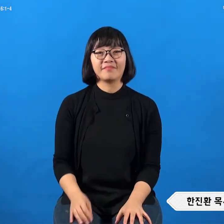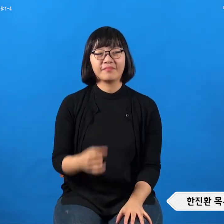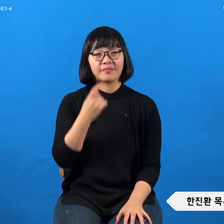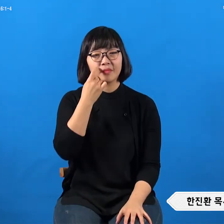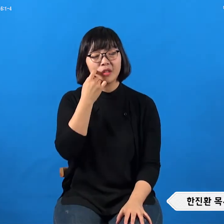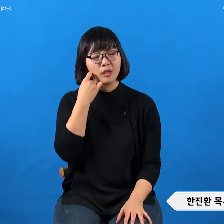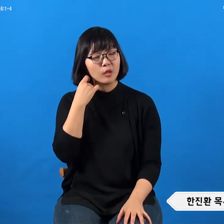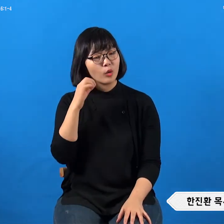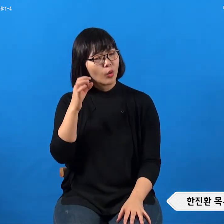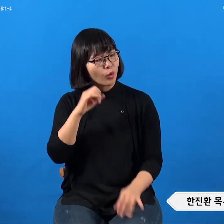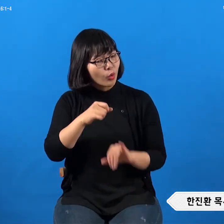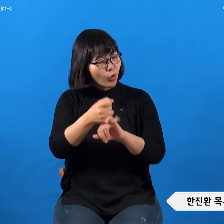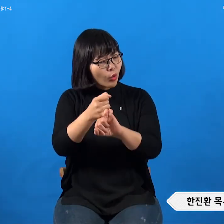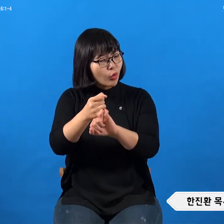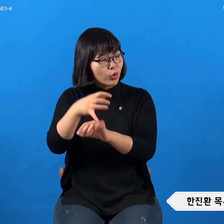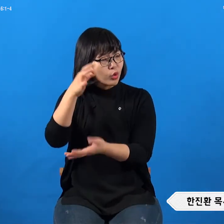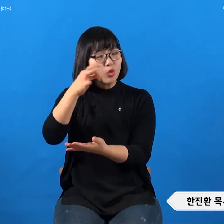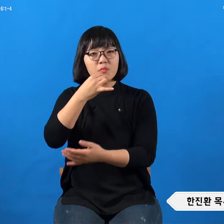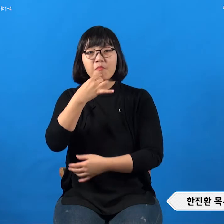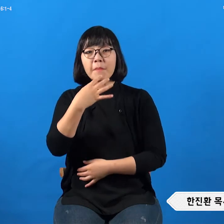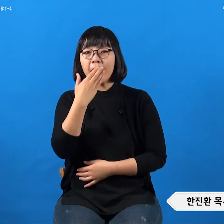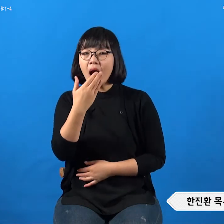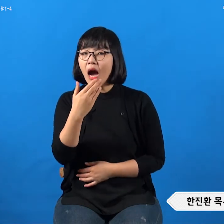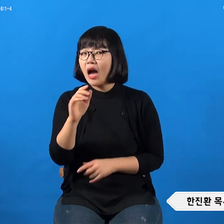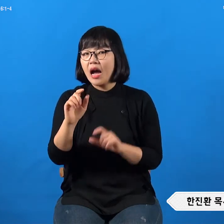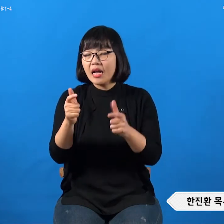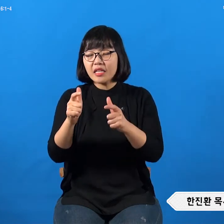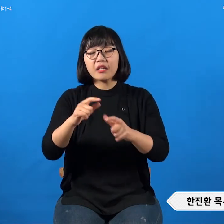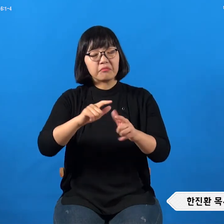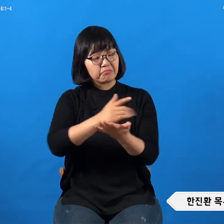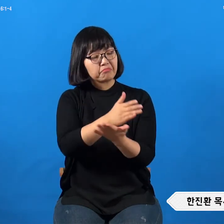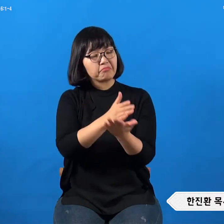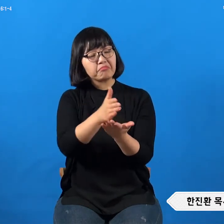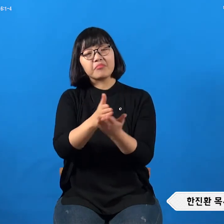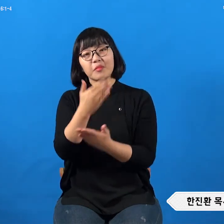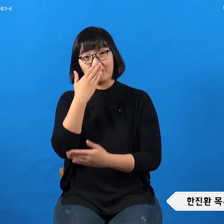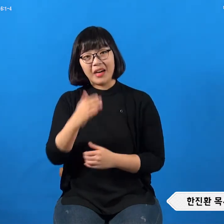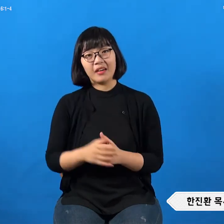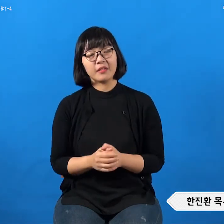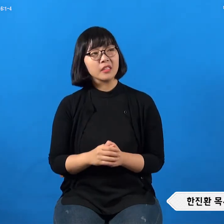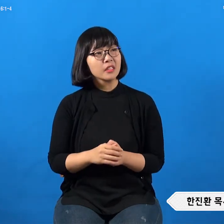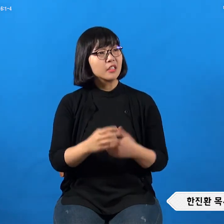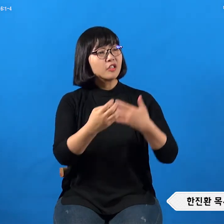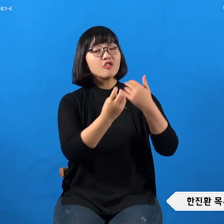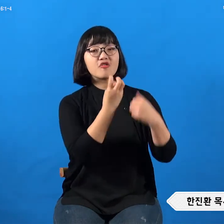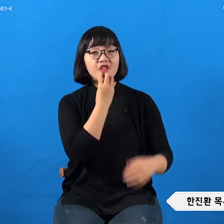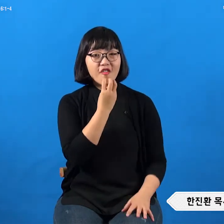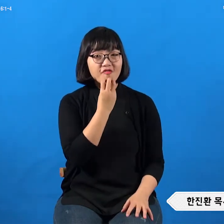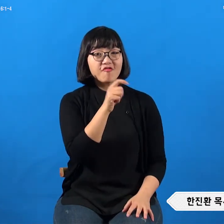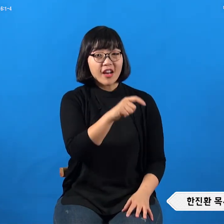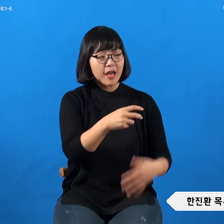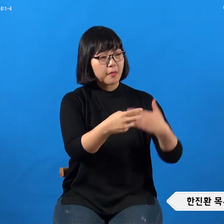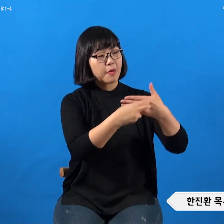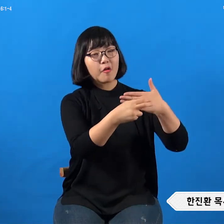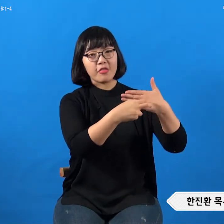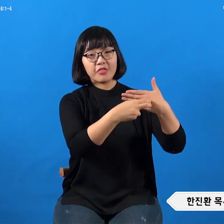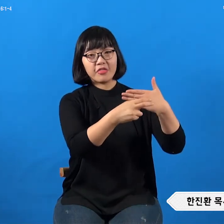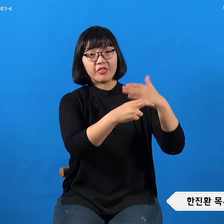꼭 돈으로만 할 수 있는 것은 아니고 다양하게 할 수 있습니다. 강남의 어떤 외과